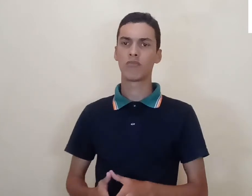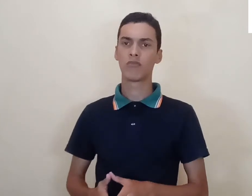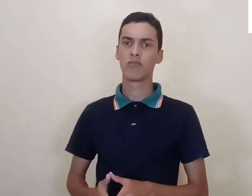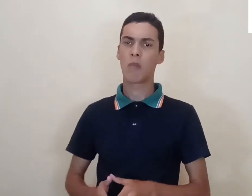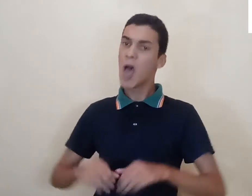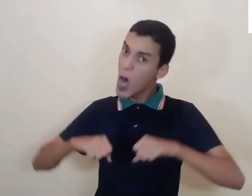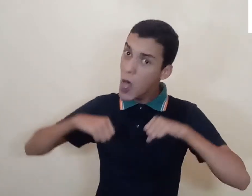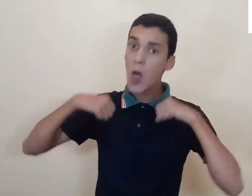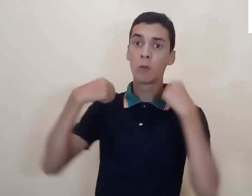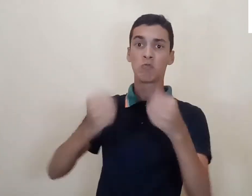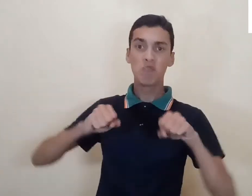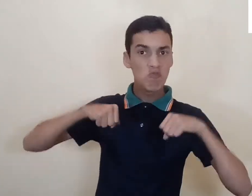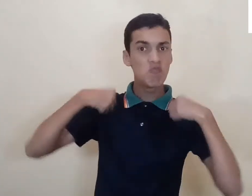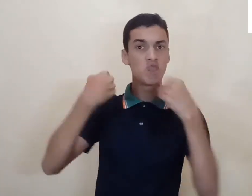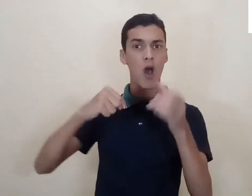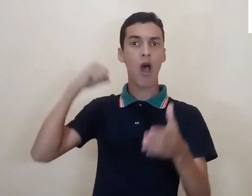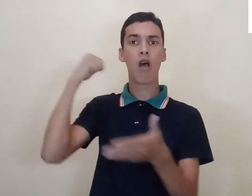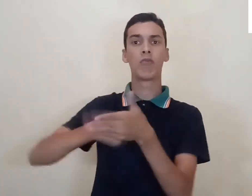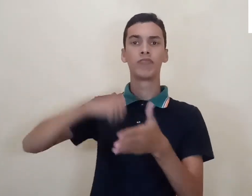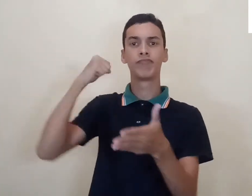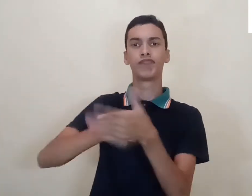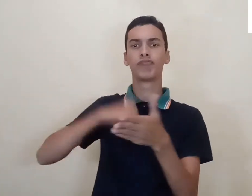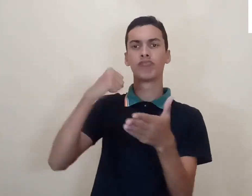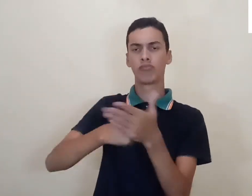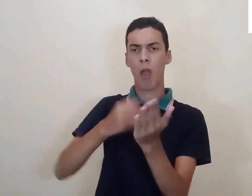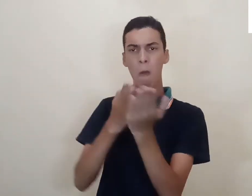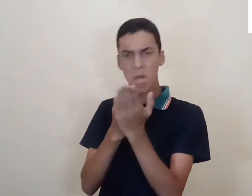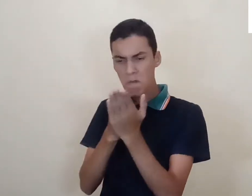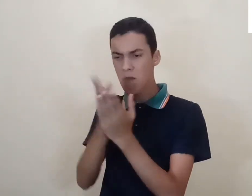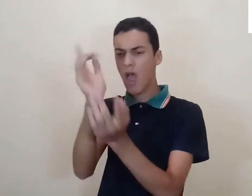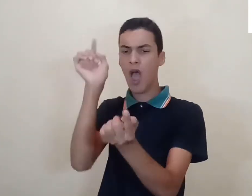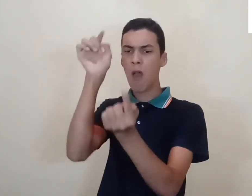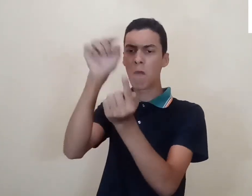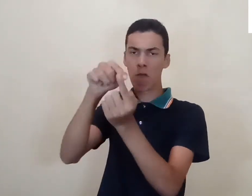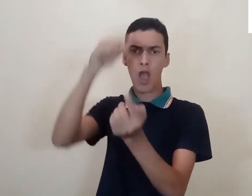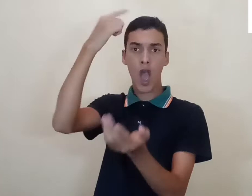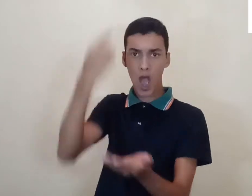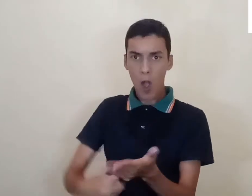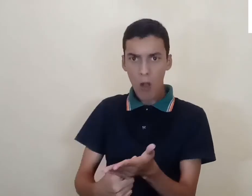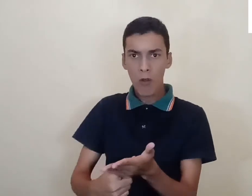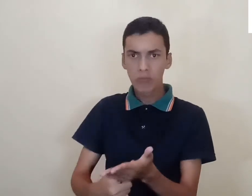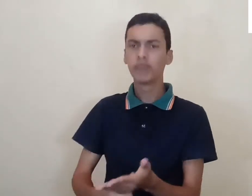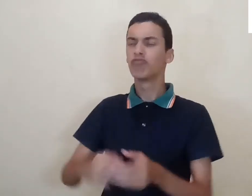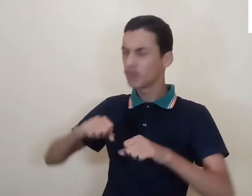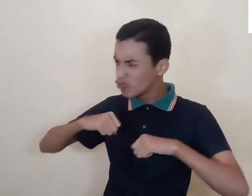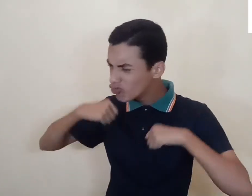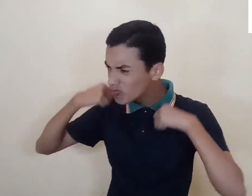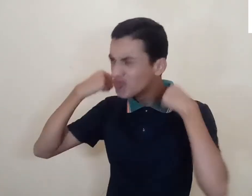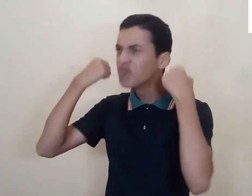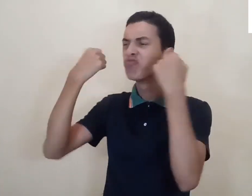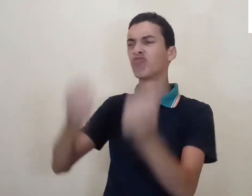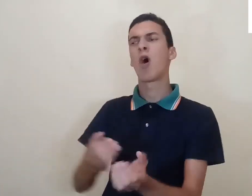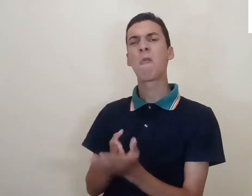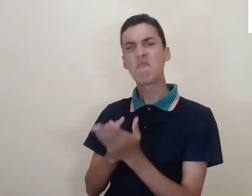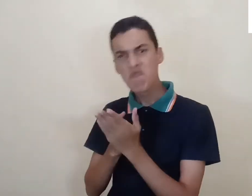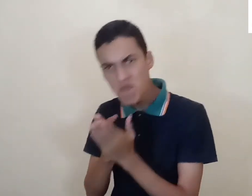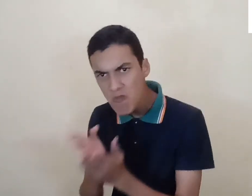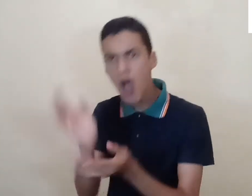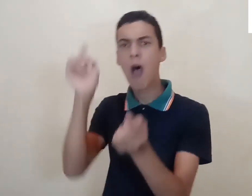a conseguir os seus objetivos, a conseguir alcançar o sucesso no que você deseja. Combine consigo